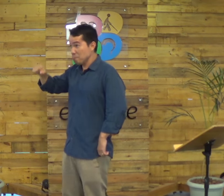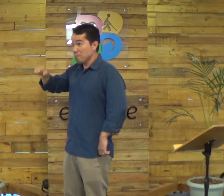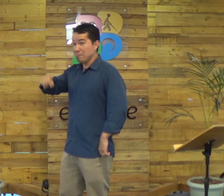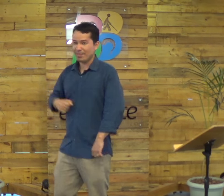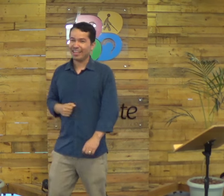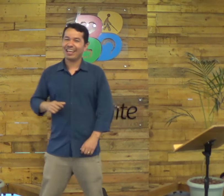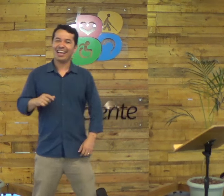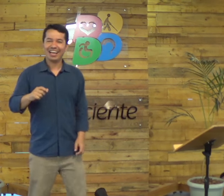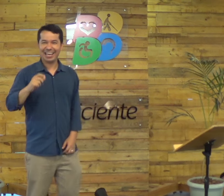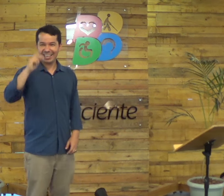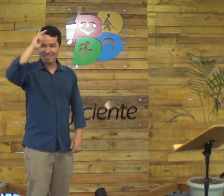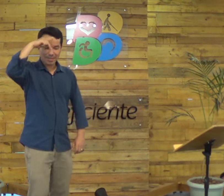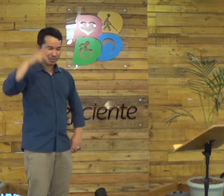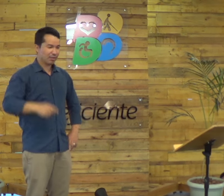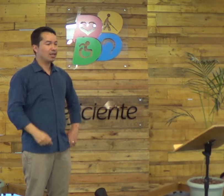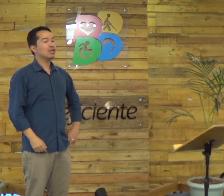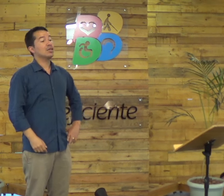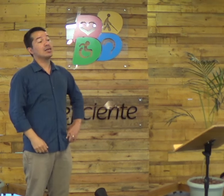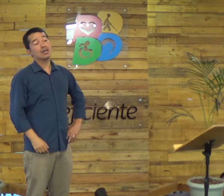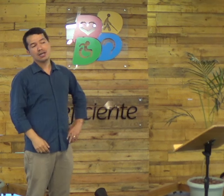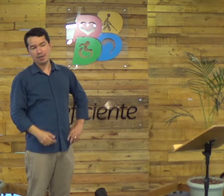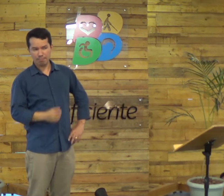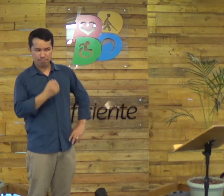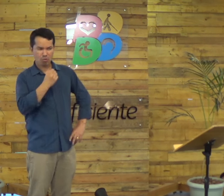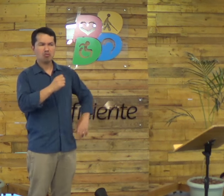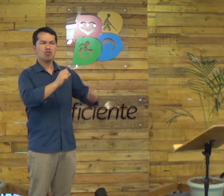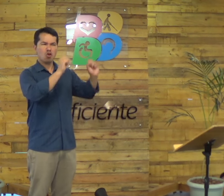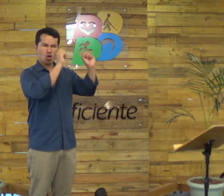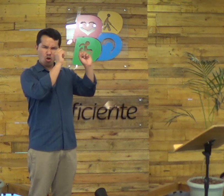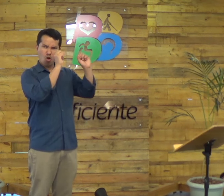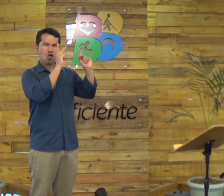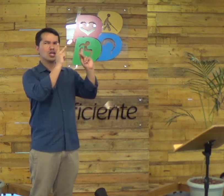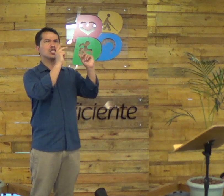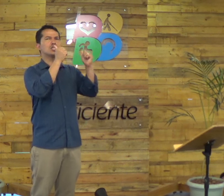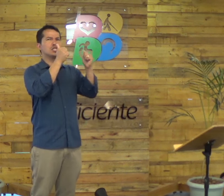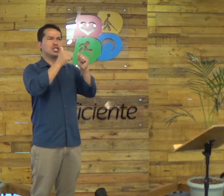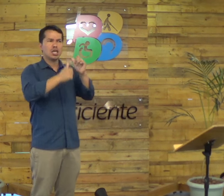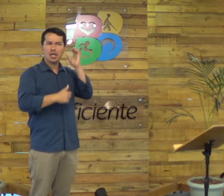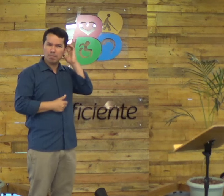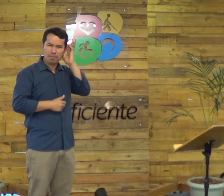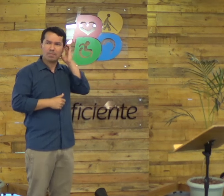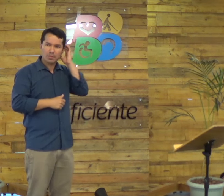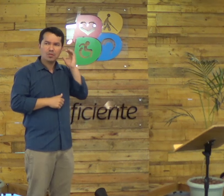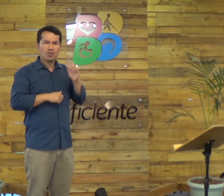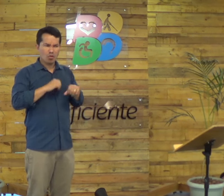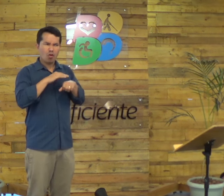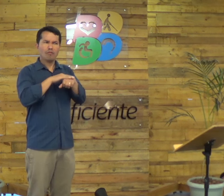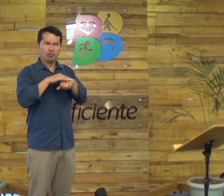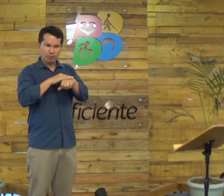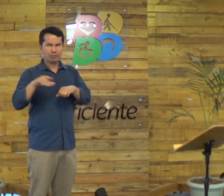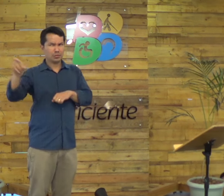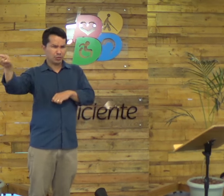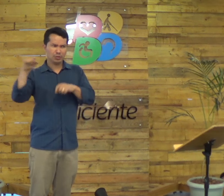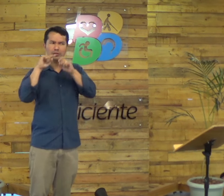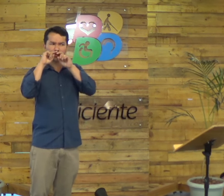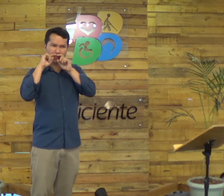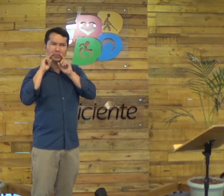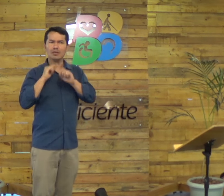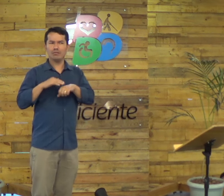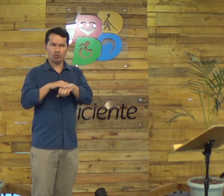sim, sim, sim, é pastoral, ah, então, tá bom, tá bom, eu vou conversar